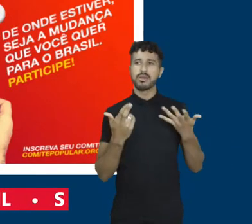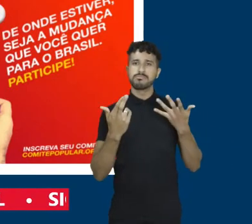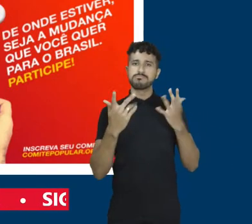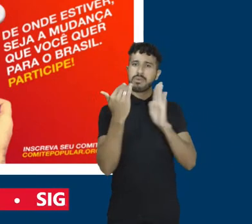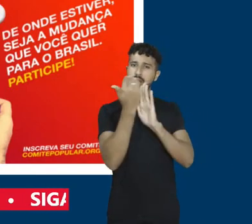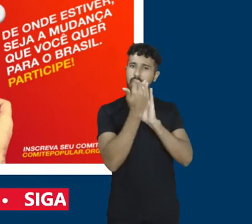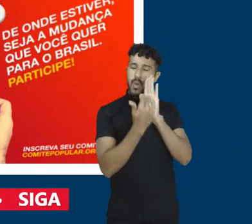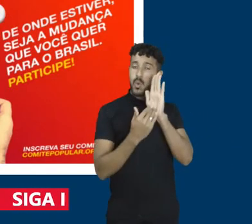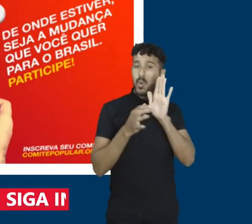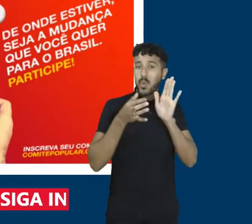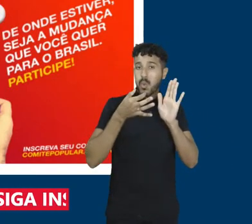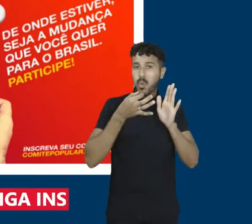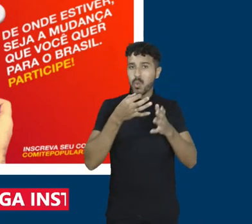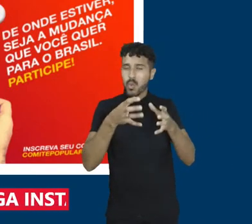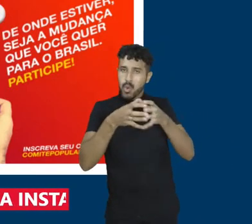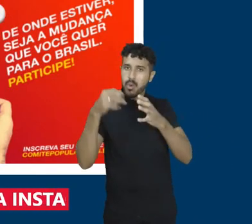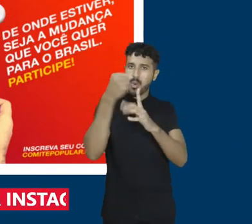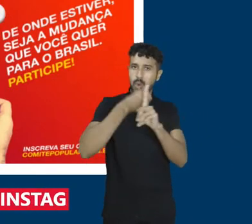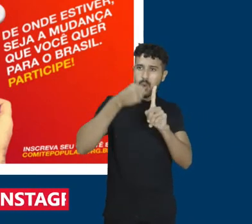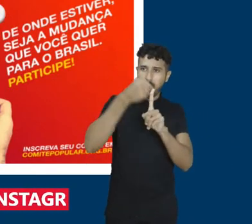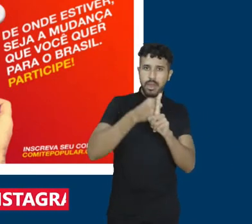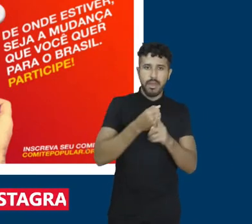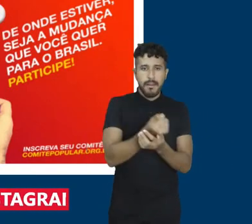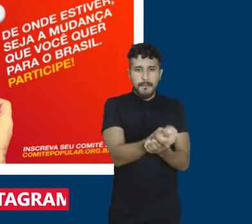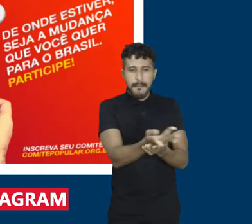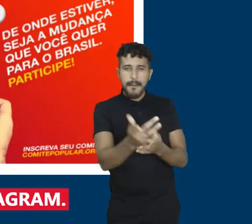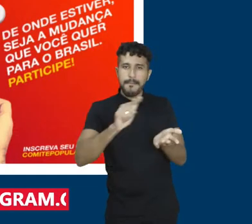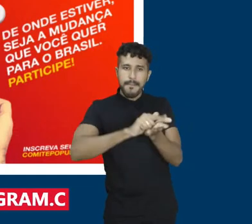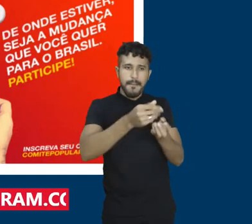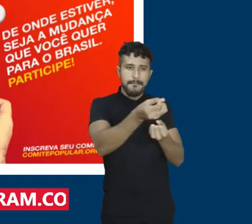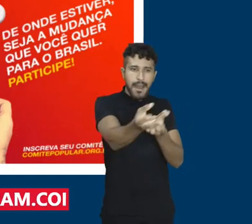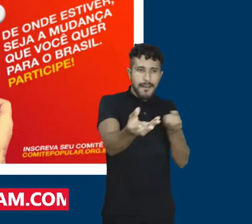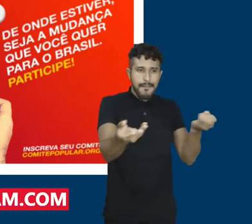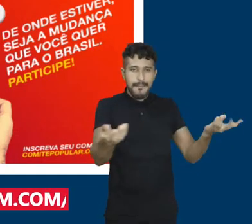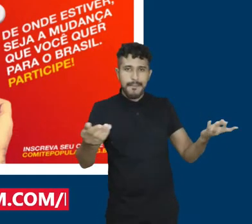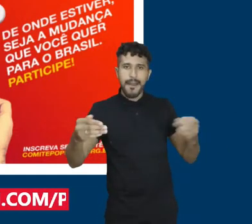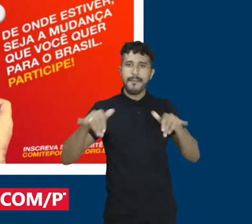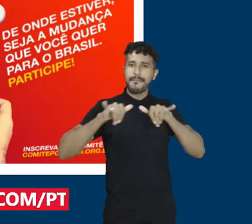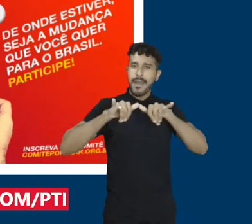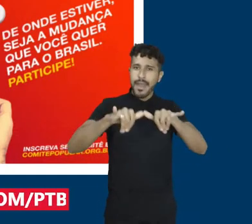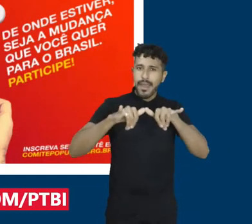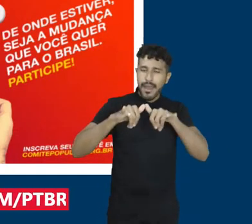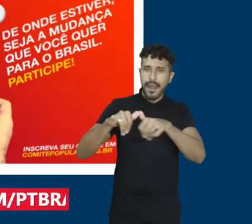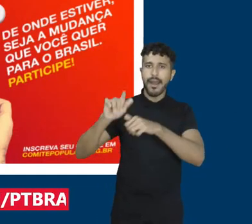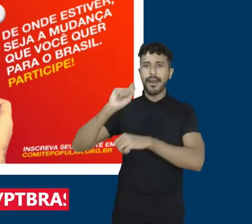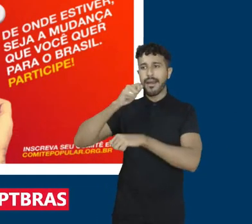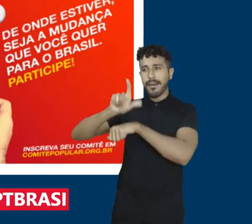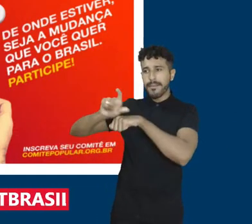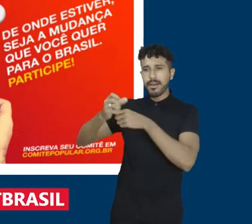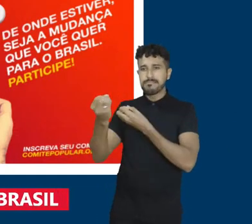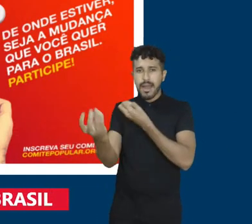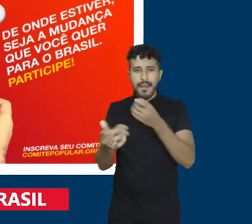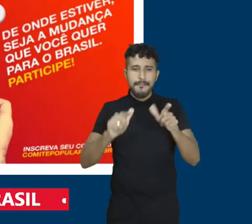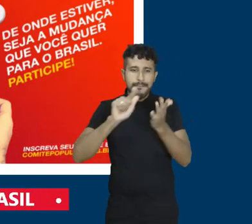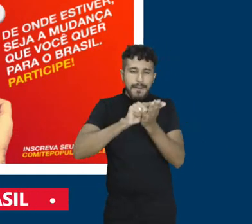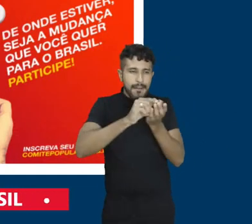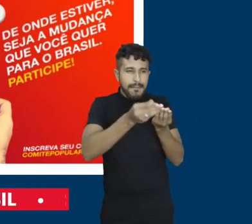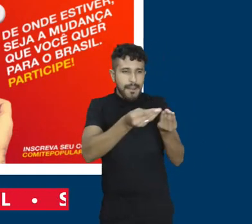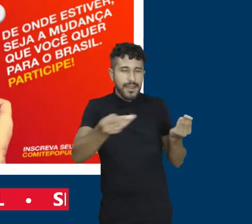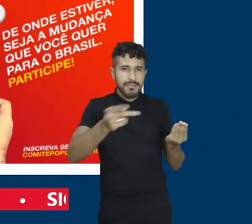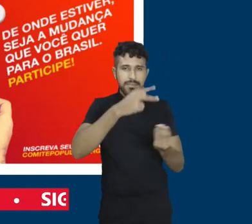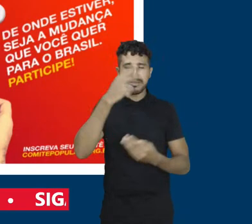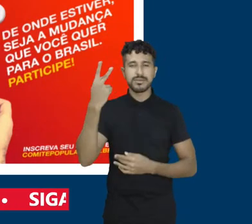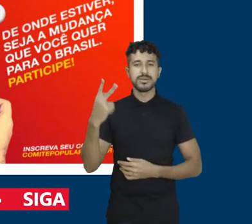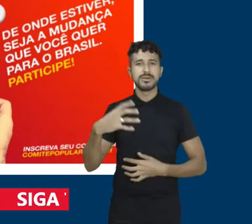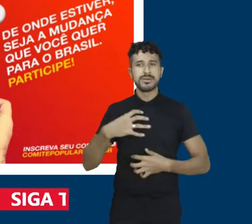comitês populares estão a panfletagem em frente a feiras, pequenos mercados, quitandas, padarias, locais onde as pessoas sentem,